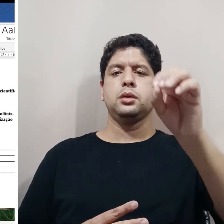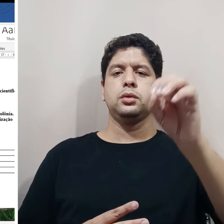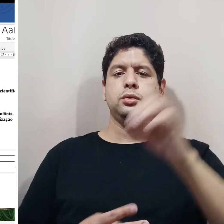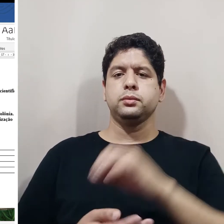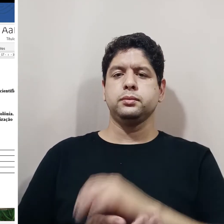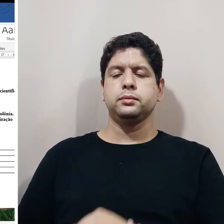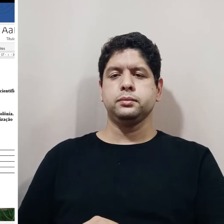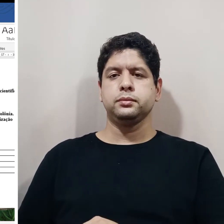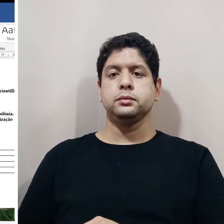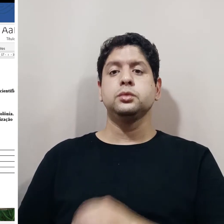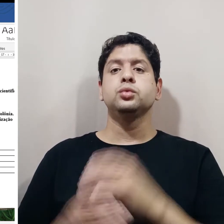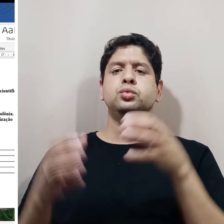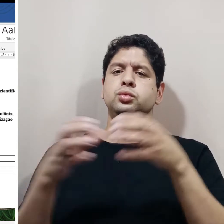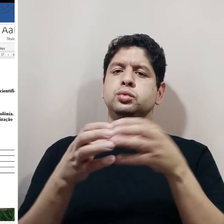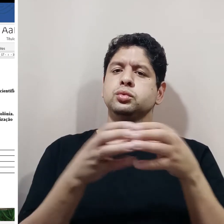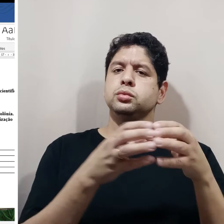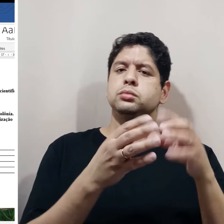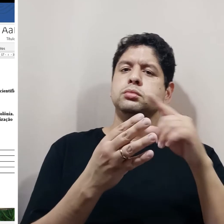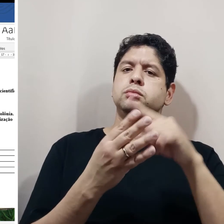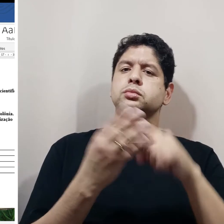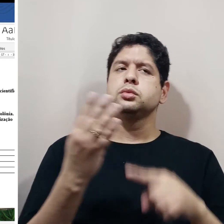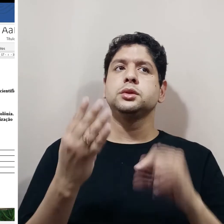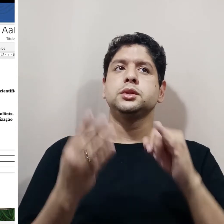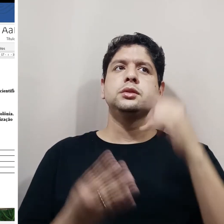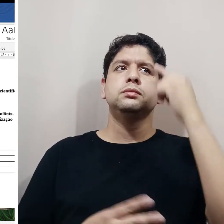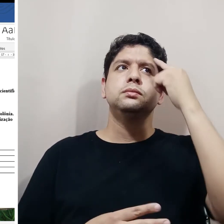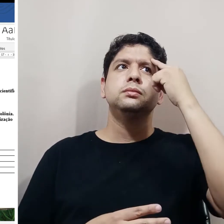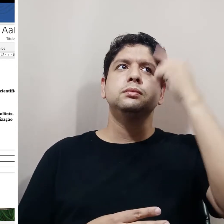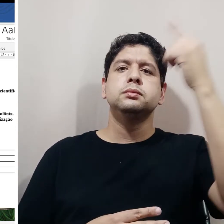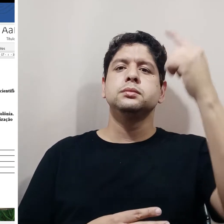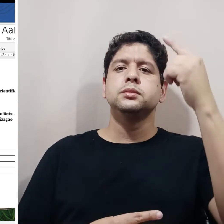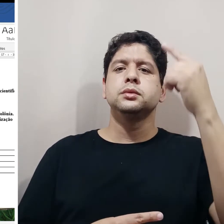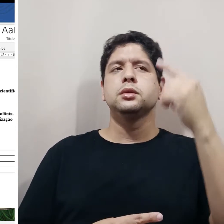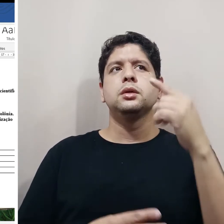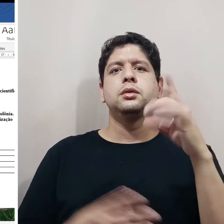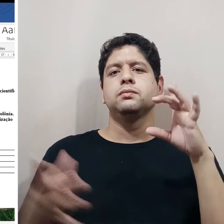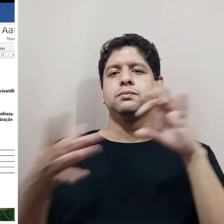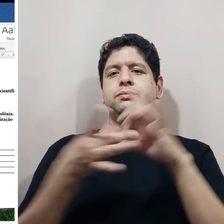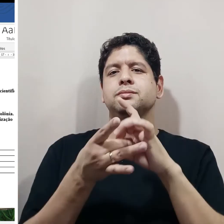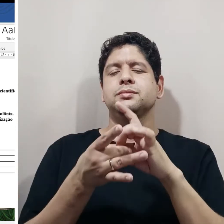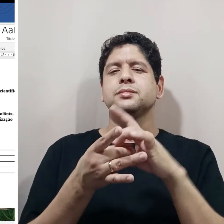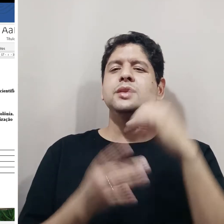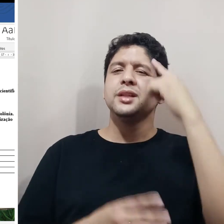o artista, né, Donatello,